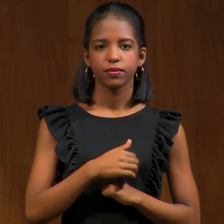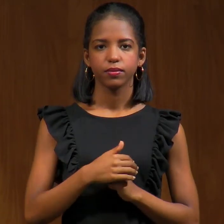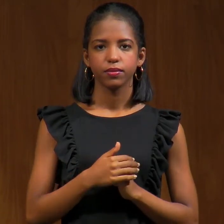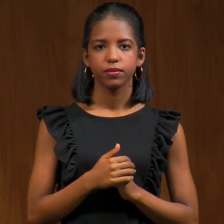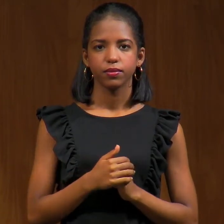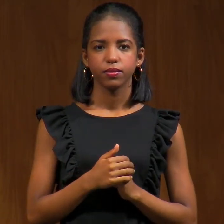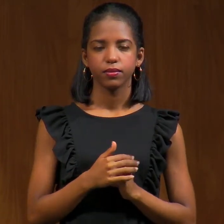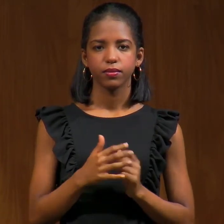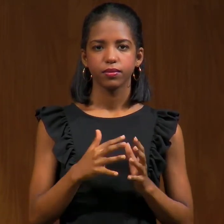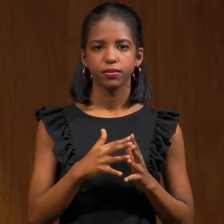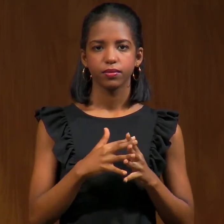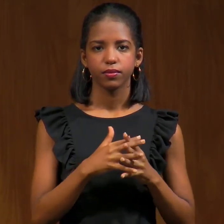Estados Unidos.